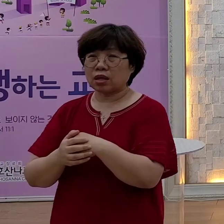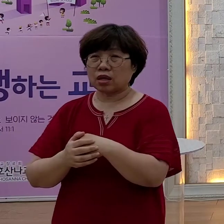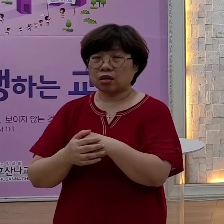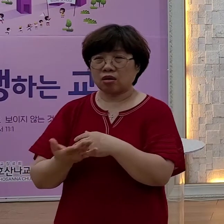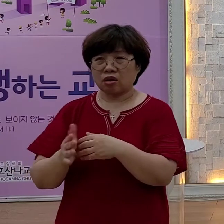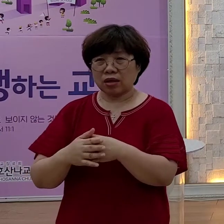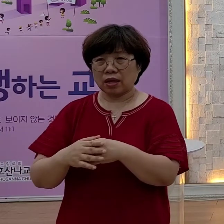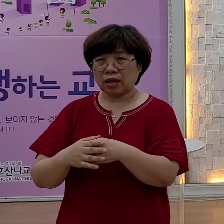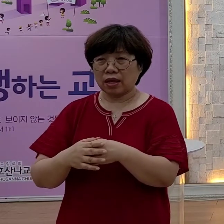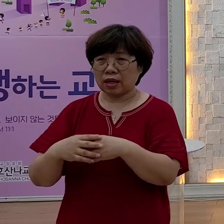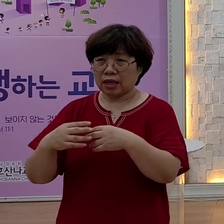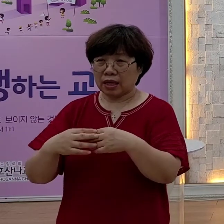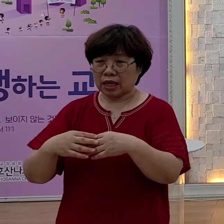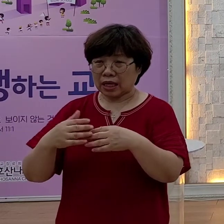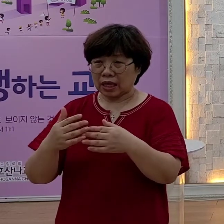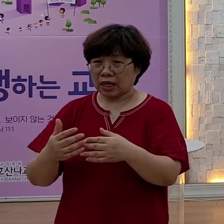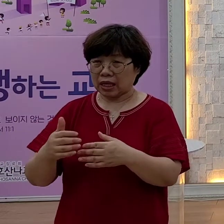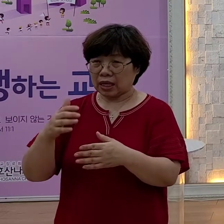그렇습니다. 엘리 제사장, 엘리 제사장.